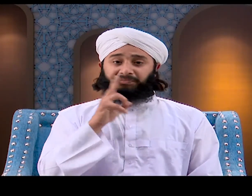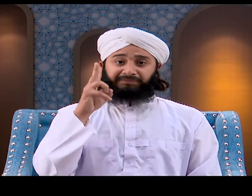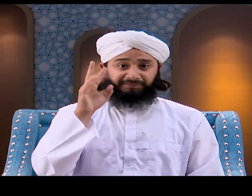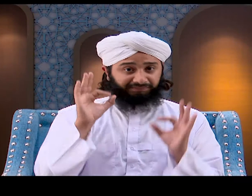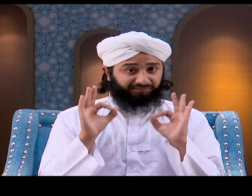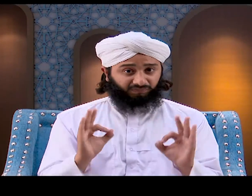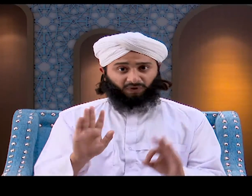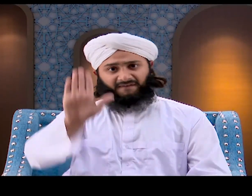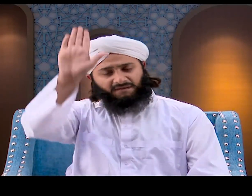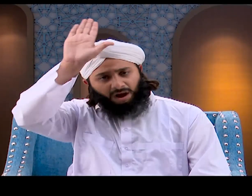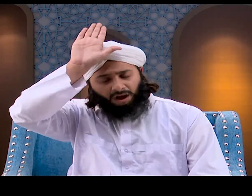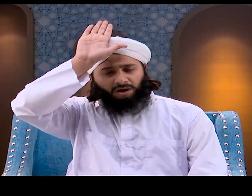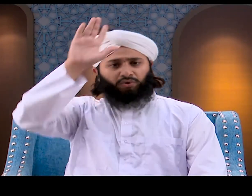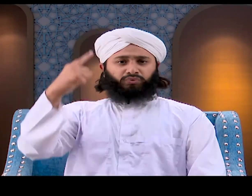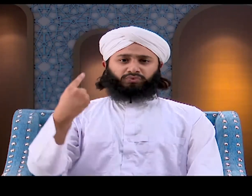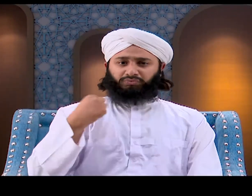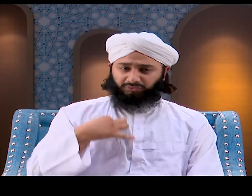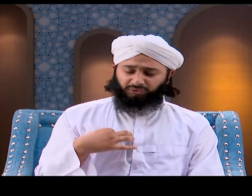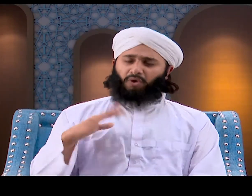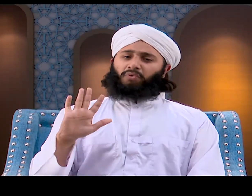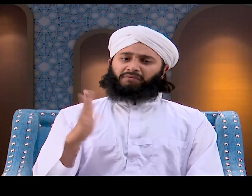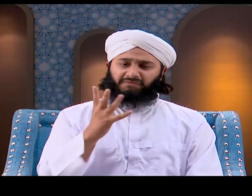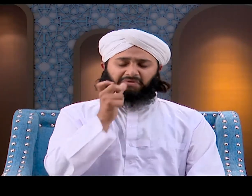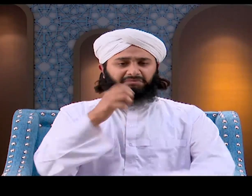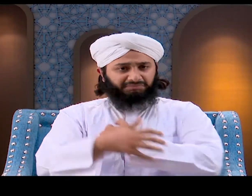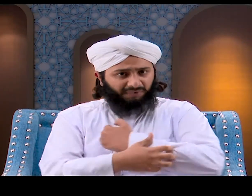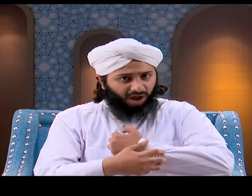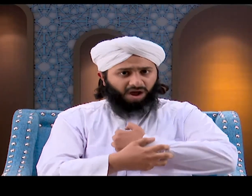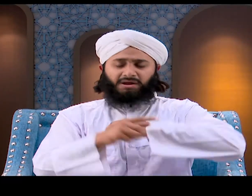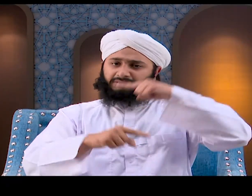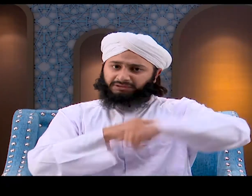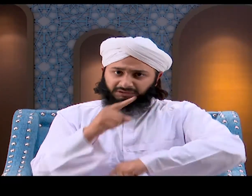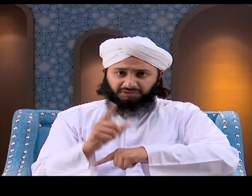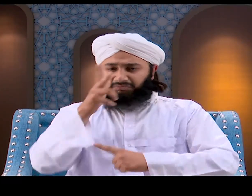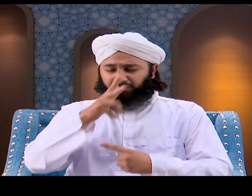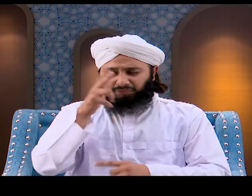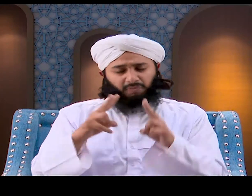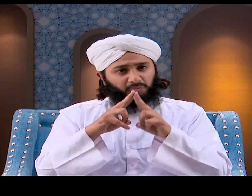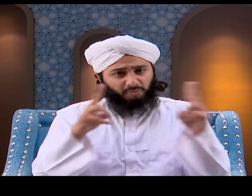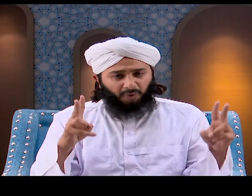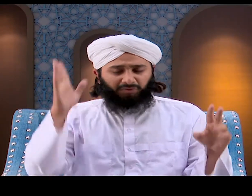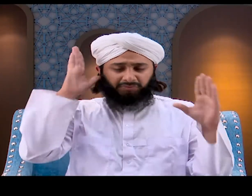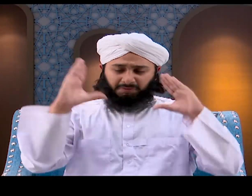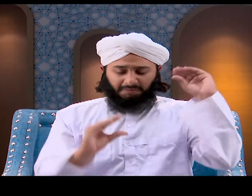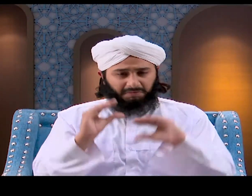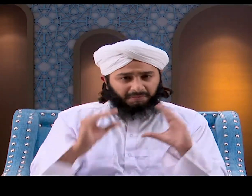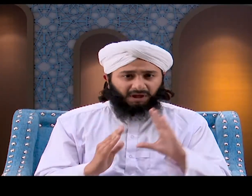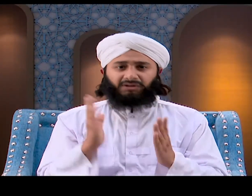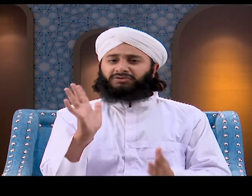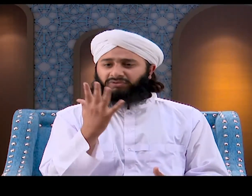یا بادشاہ، کوئی نیک ہے یا گناہ گار، تہجد گزار ہے یا نمازوں میں سستی کا شکار، کوئی عہدے دار ہے یا بے